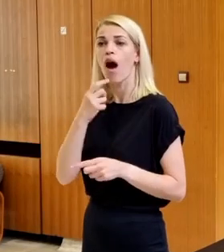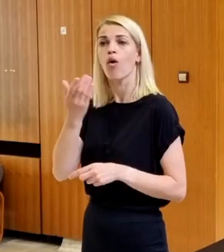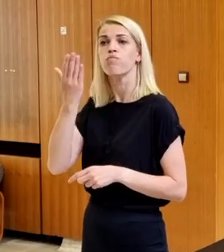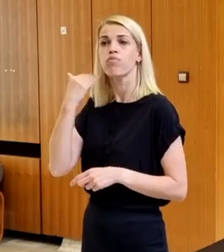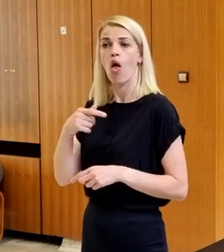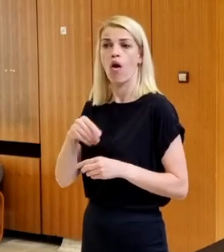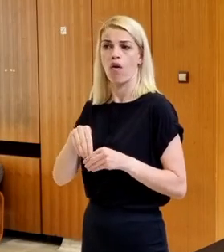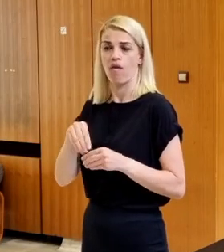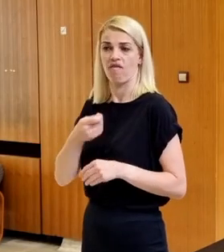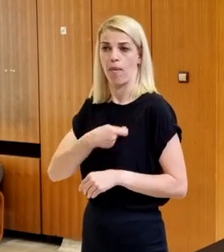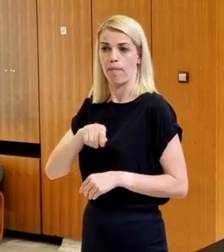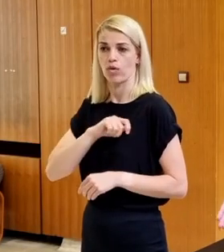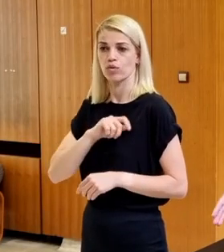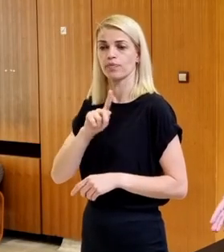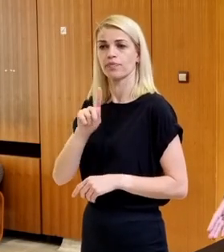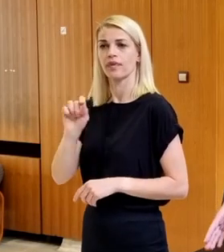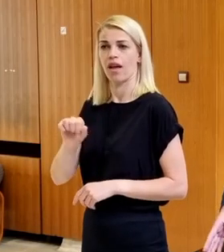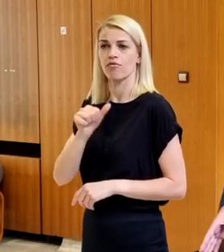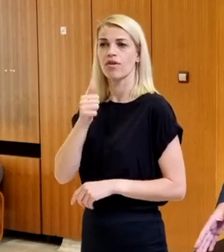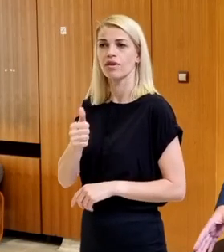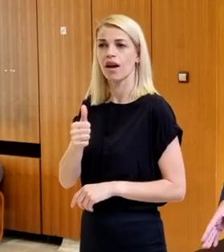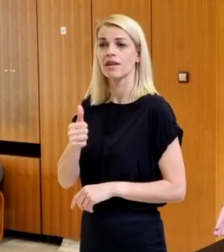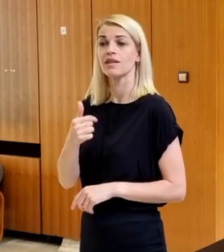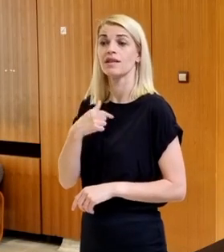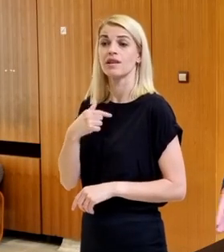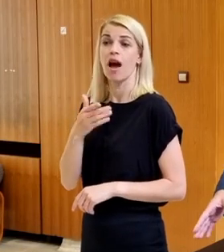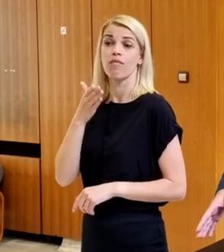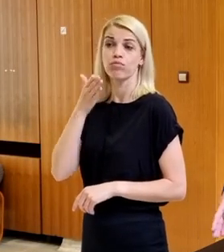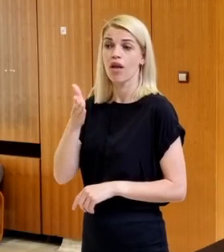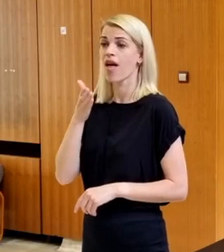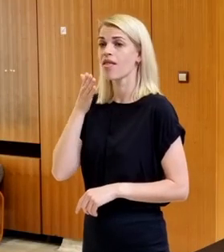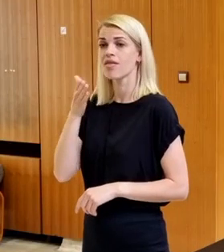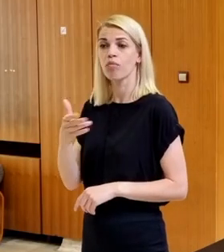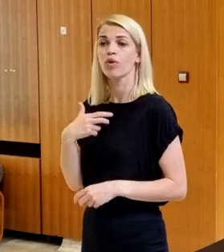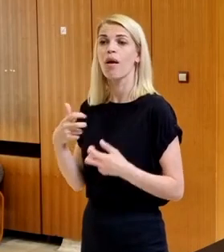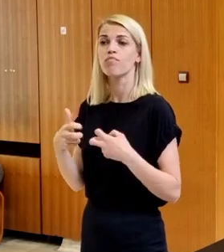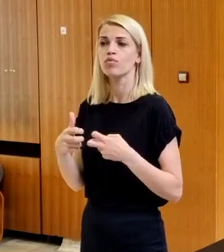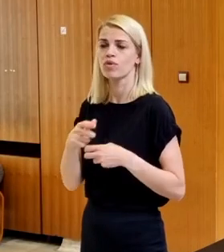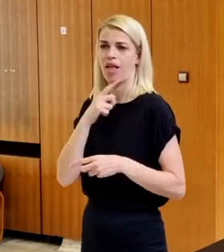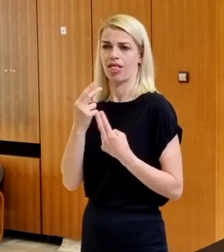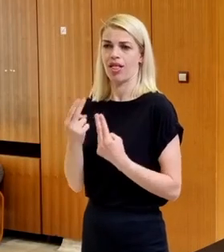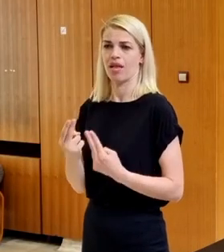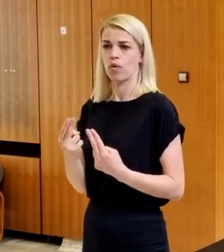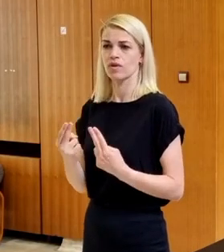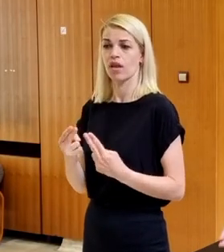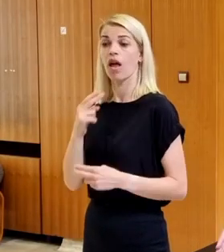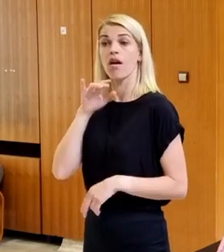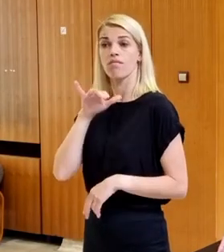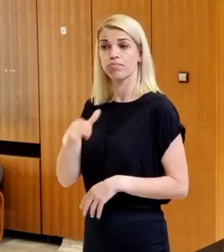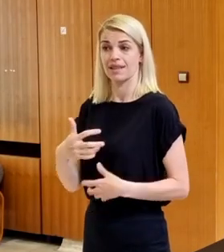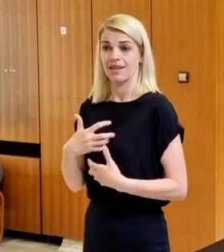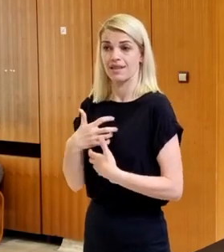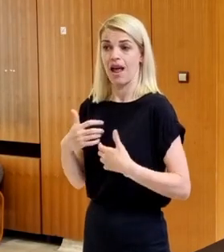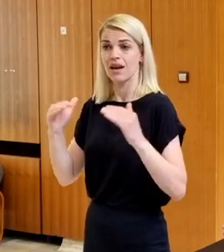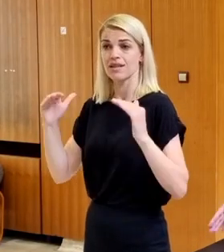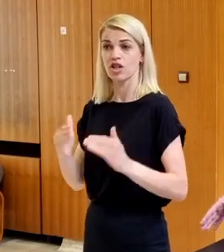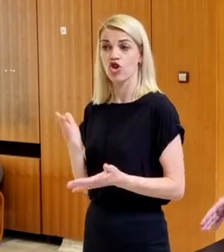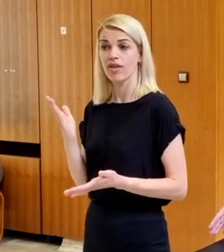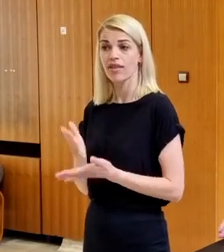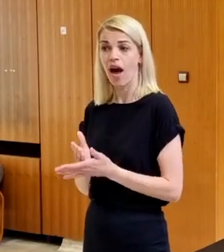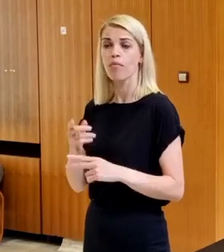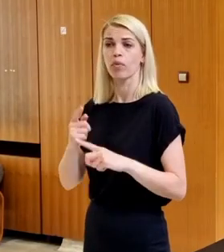Poľsku. Ale ešte raz, či ja pôjdem do Bruselu, je nepodstatné. Ak je snaha znižiť dane, máme tu